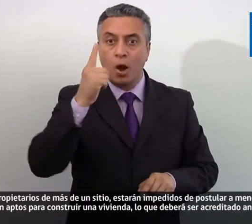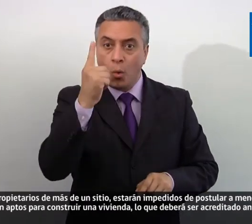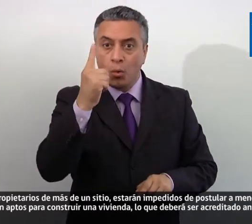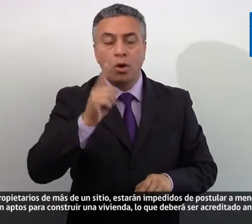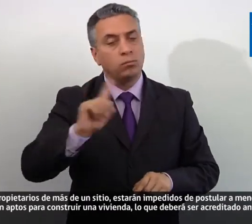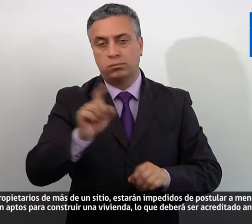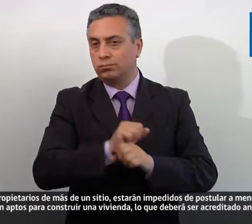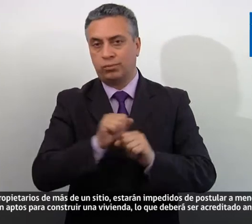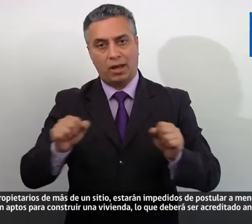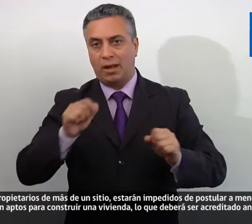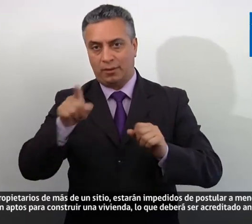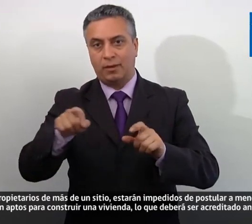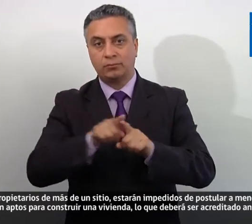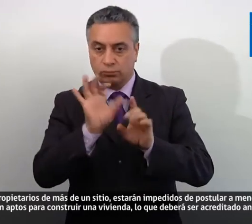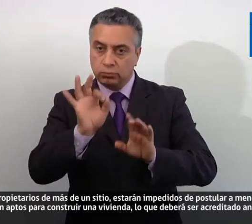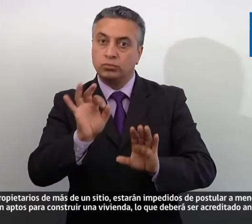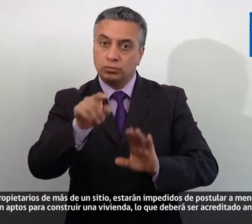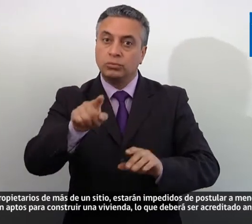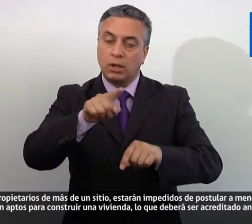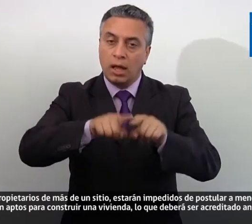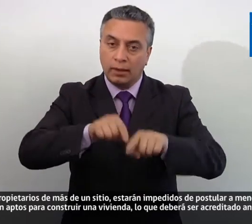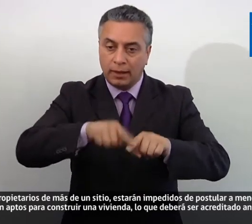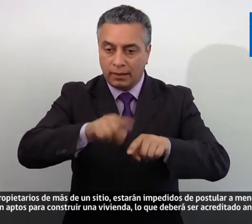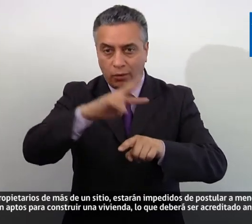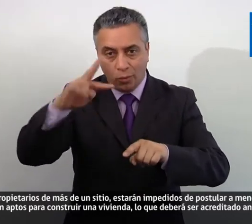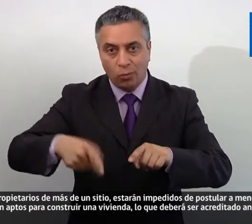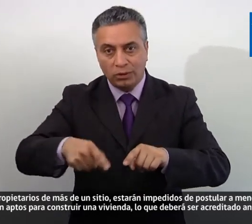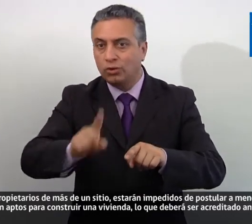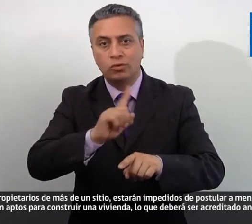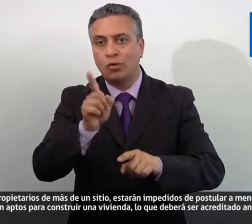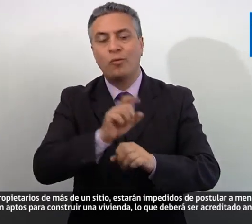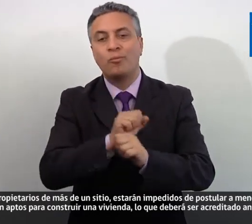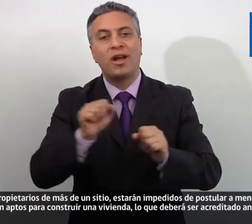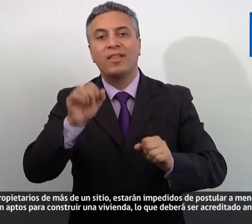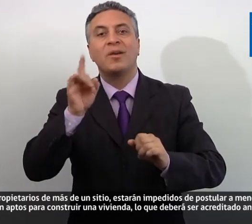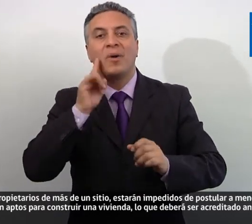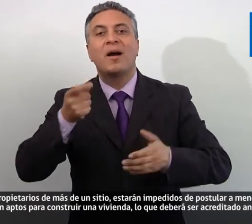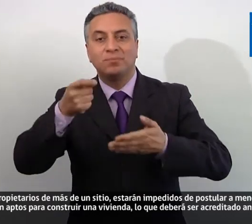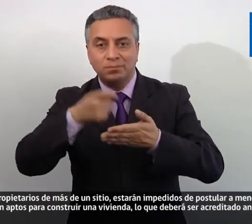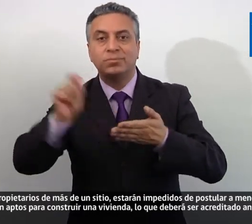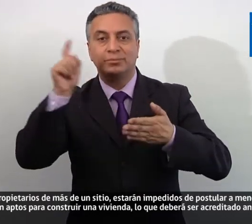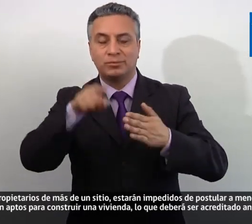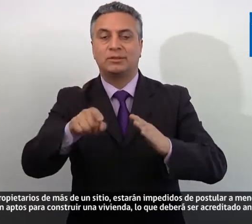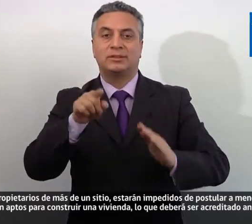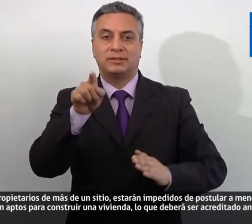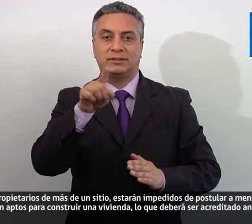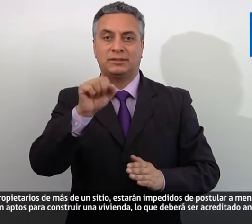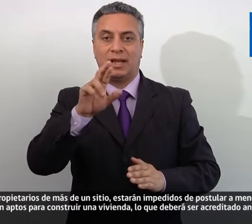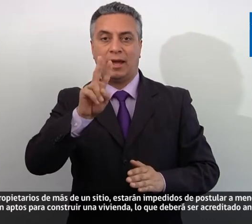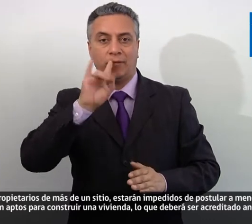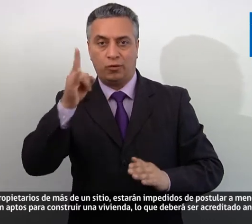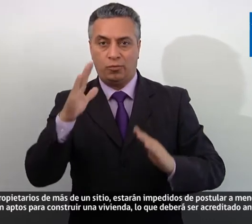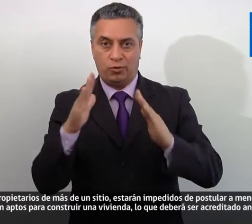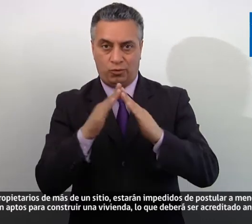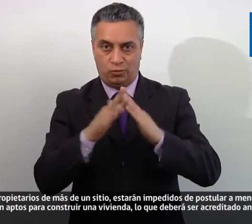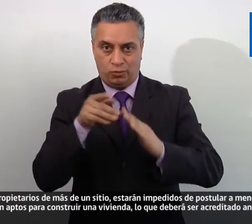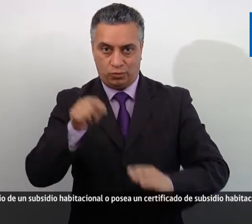menos que los terrenos no sean aptos para construir una vivienda, lo que deberá ser acreditado ante Serviu.